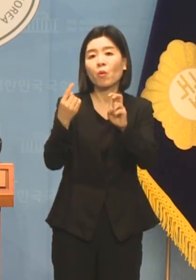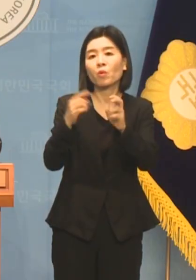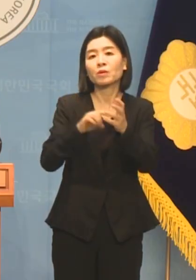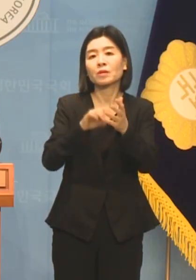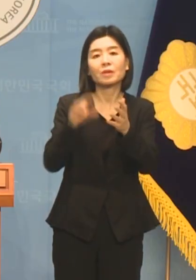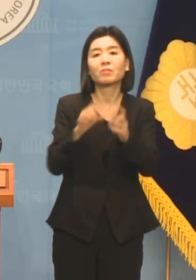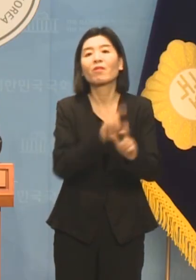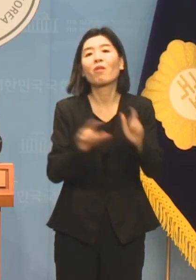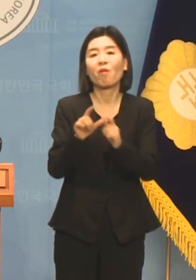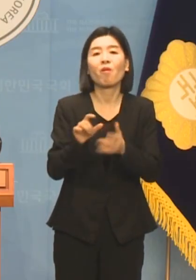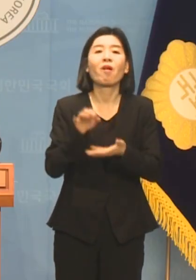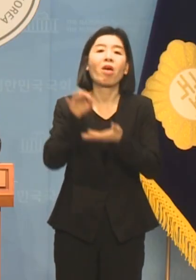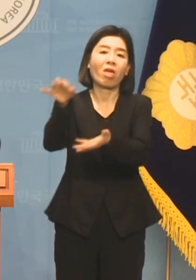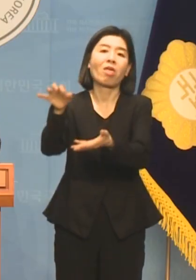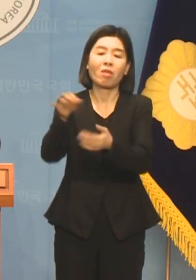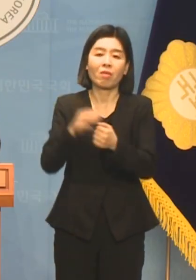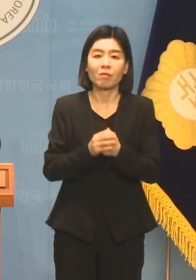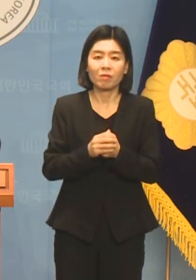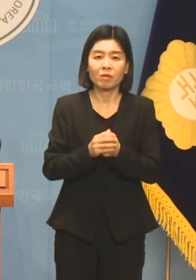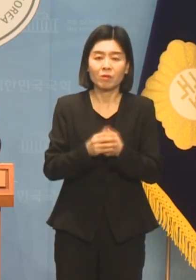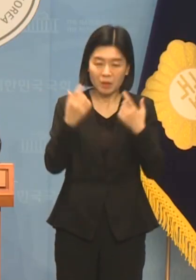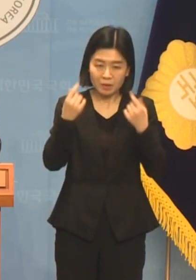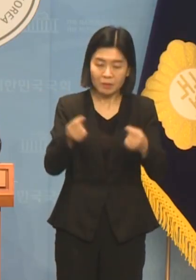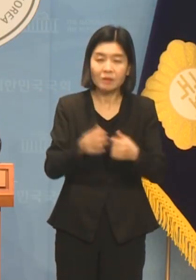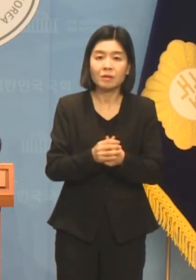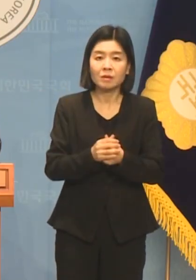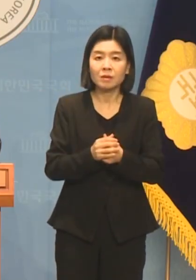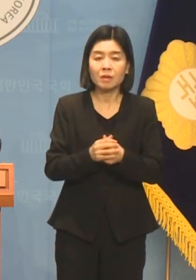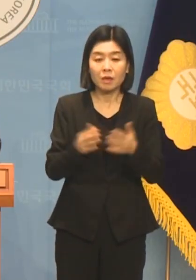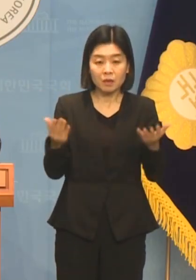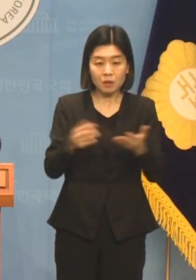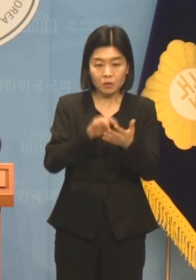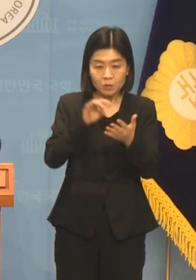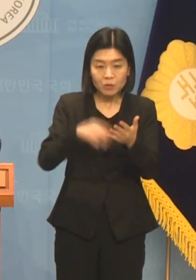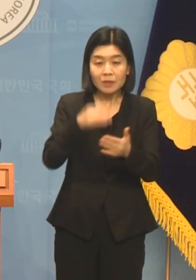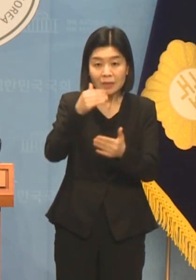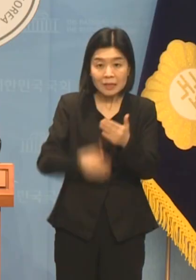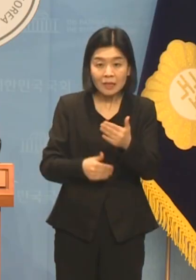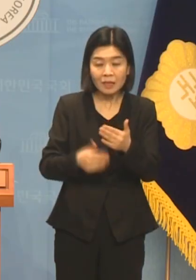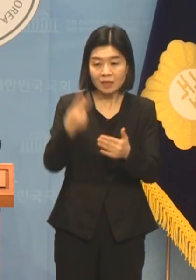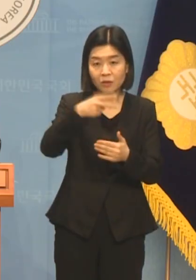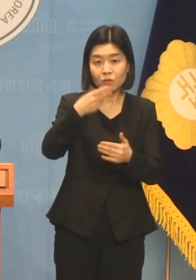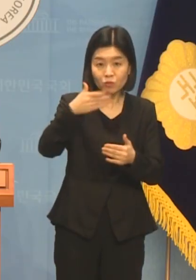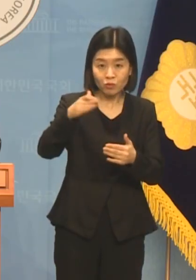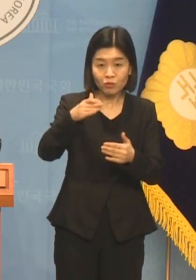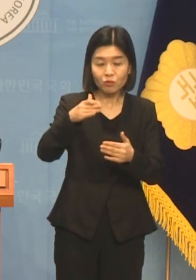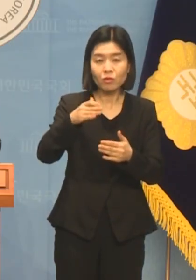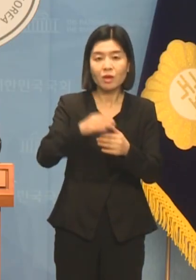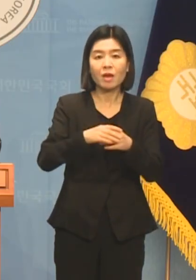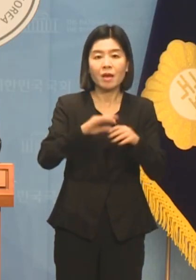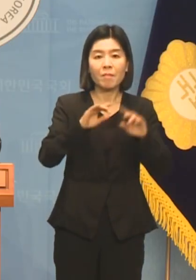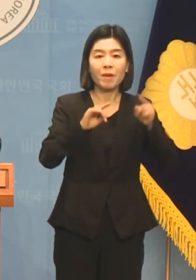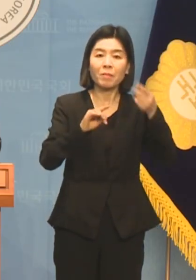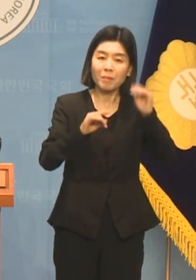당한 셈입니다. 따라서 근로소득세 기본공제 금액이 2009년 100만 원에서 150만 원으로 올린 후